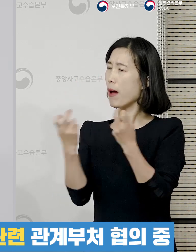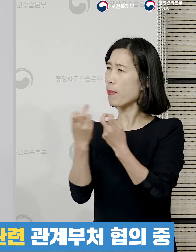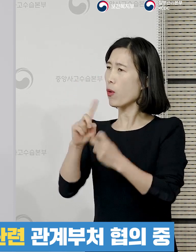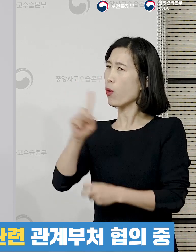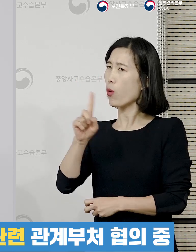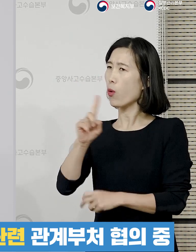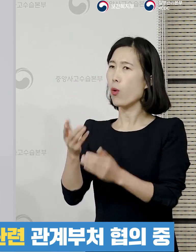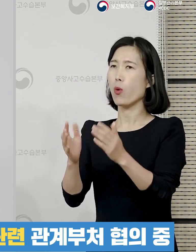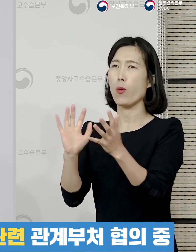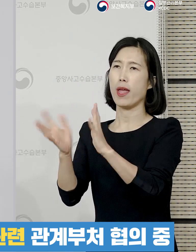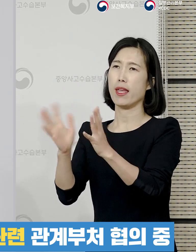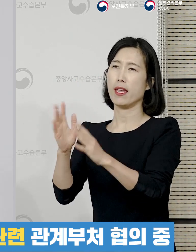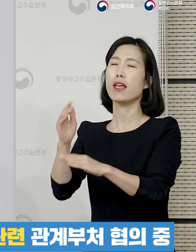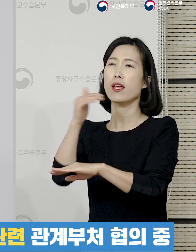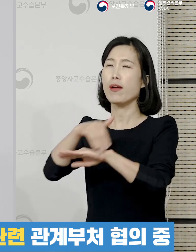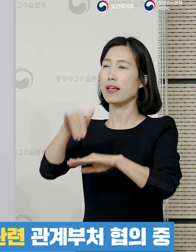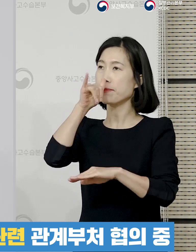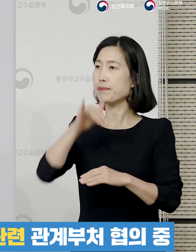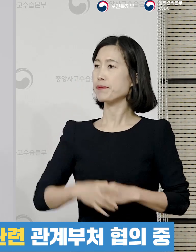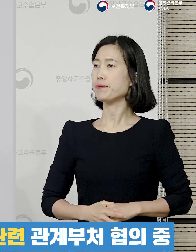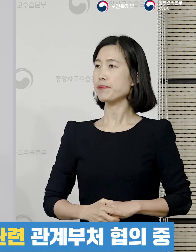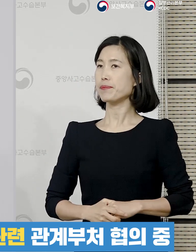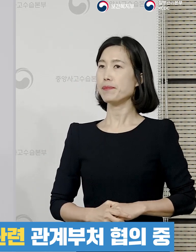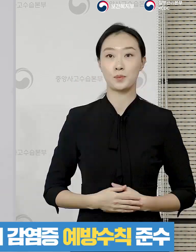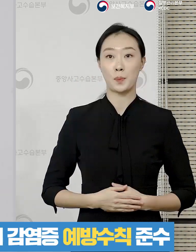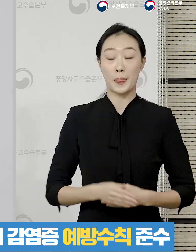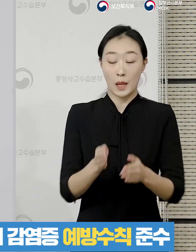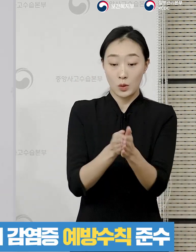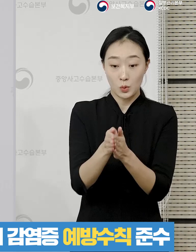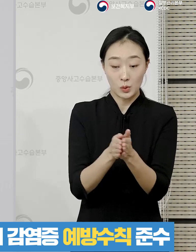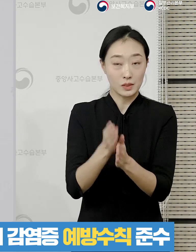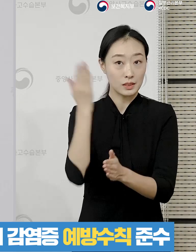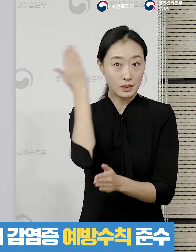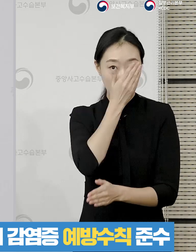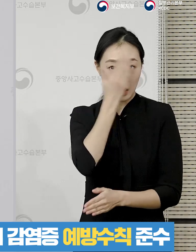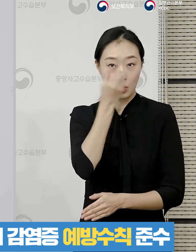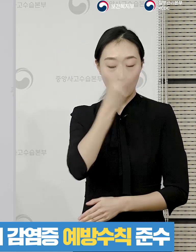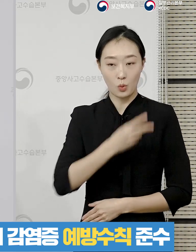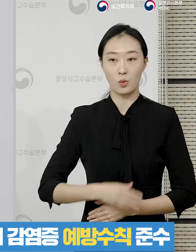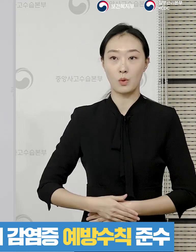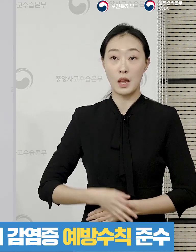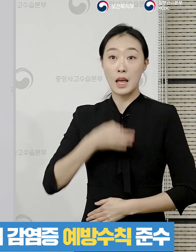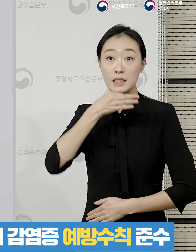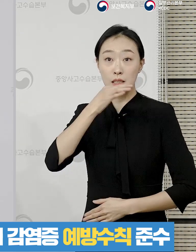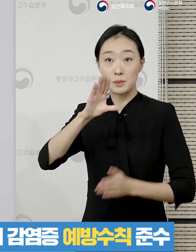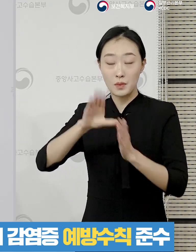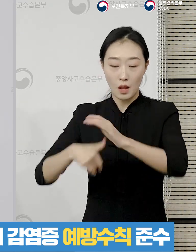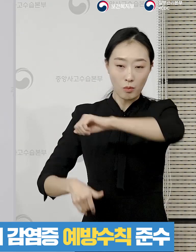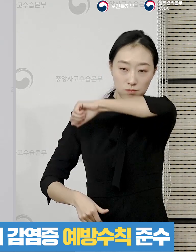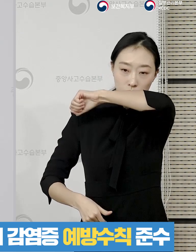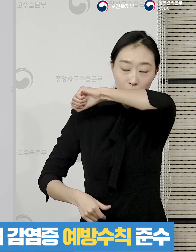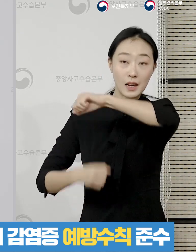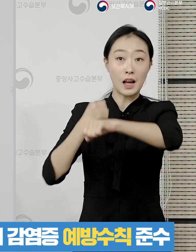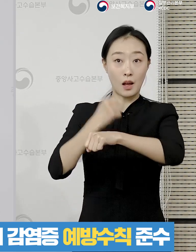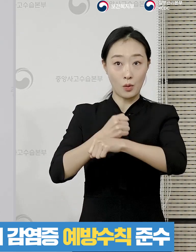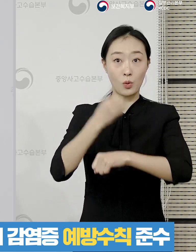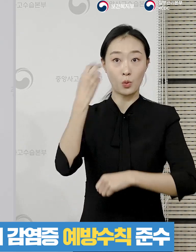해서 방안을 결정할 계획입니다. 손 씻기, 옷소매로 가리고 기침하기